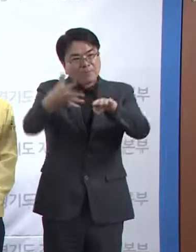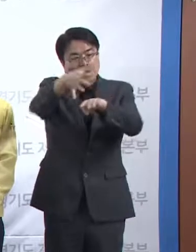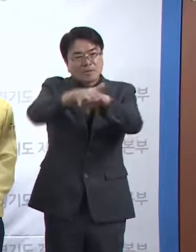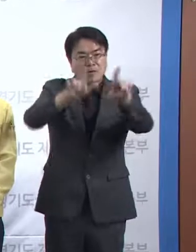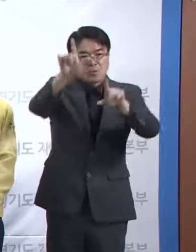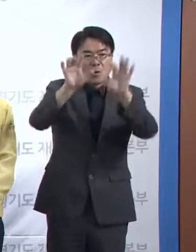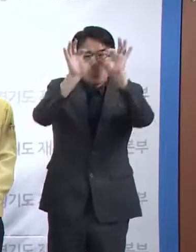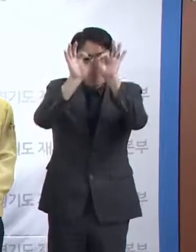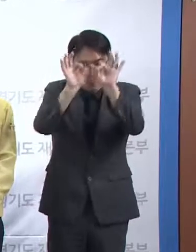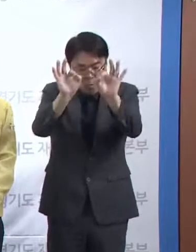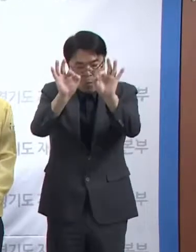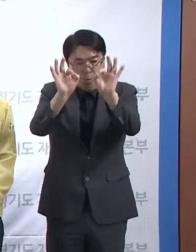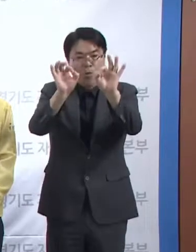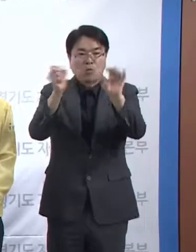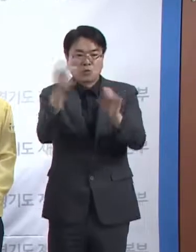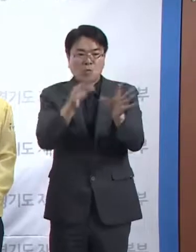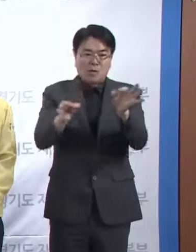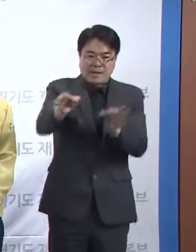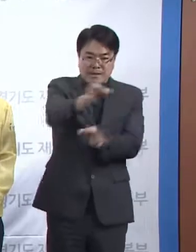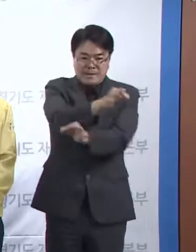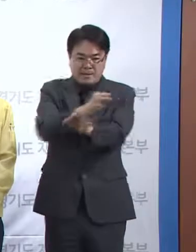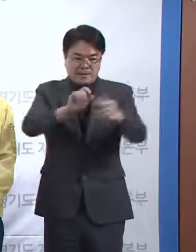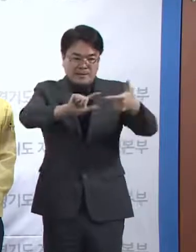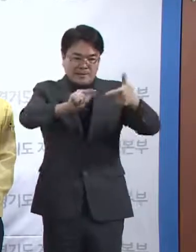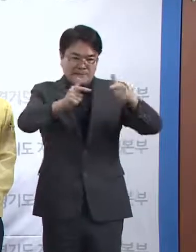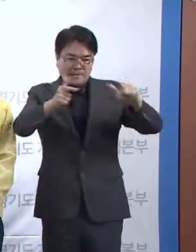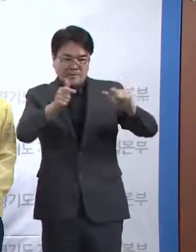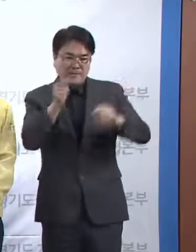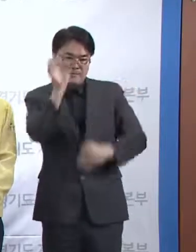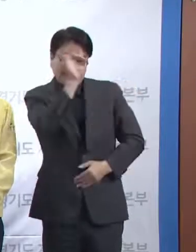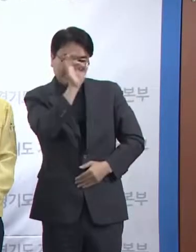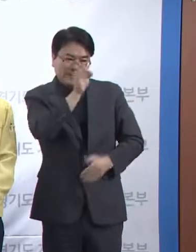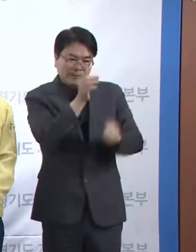될지를 면밀하게 추적 검토해서